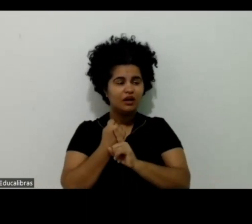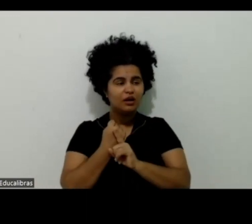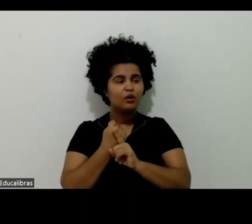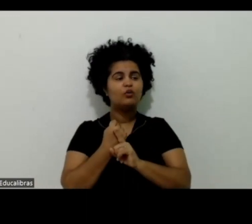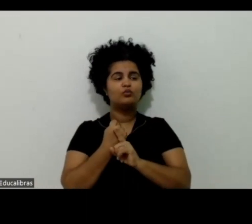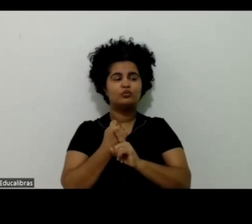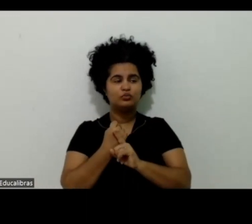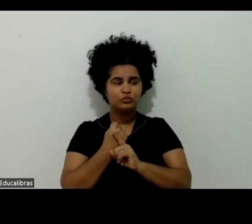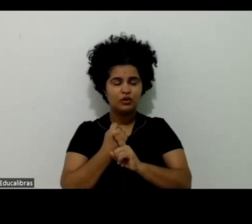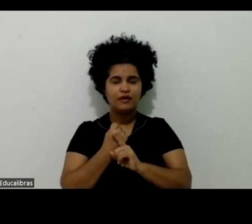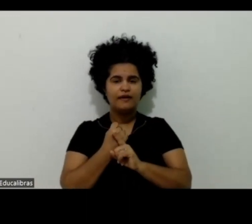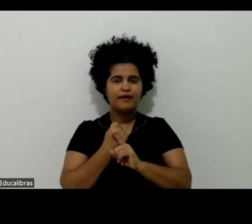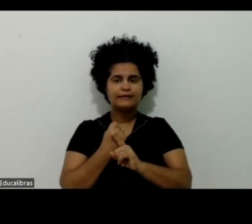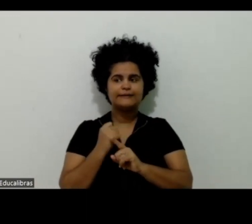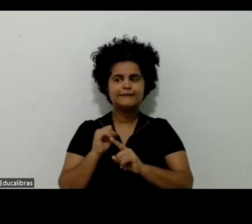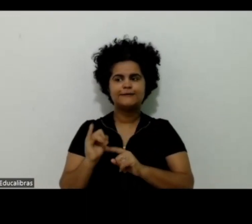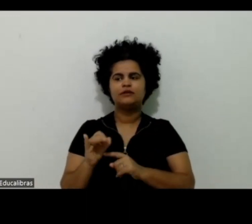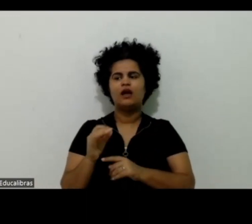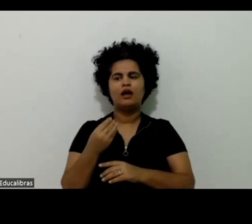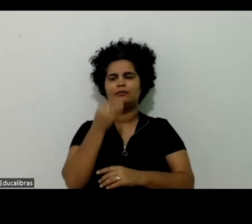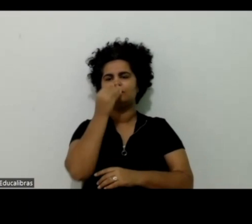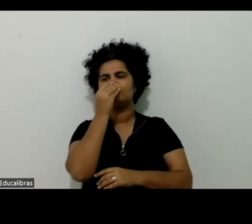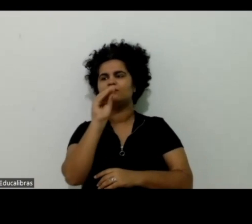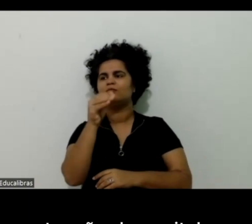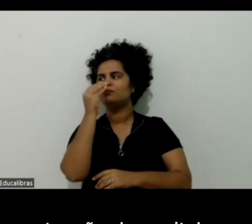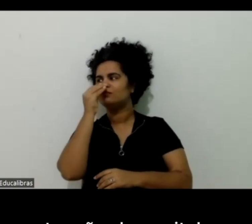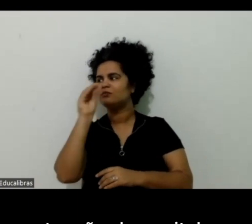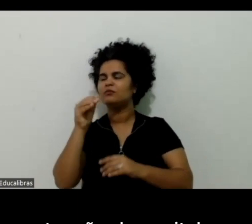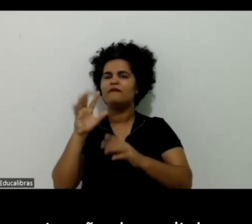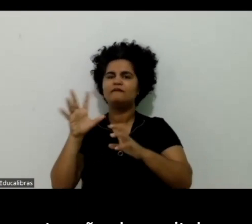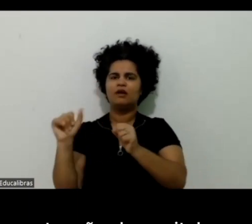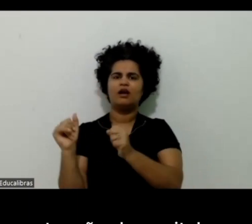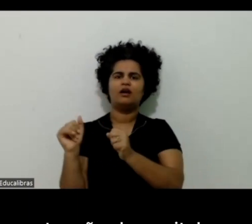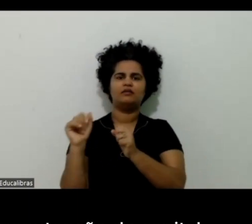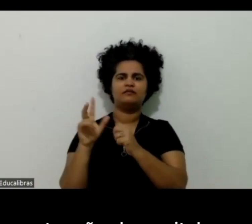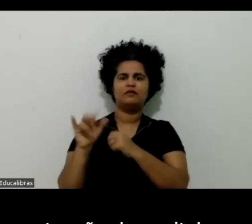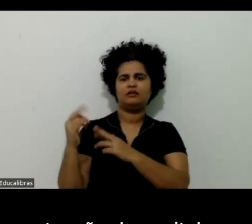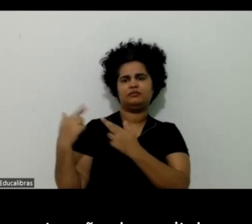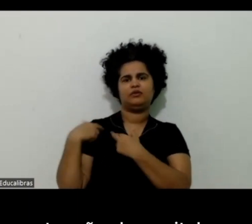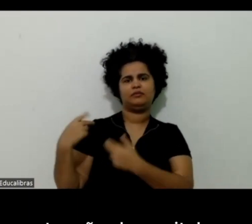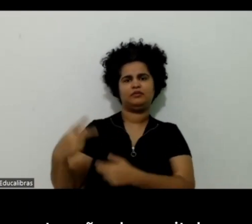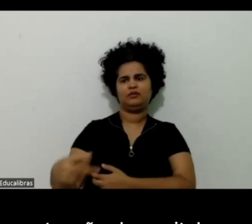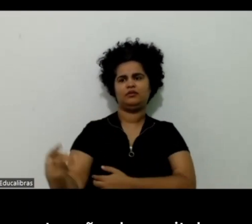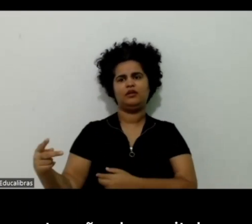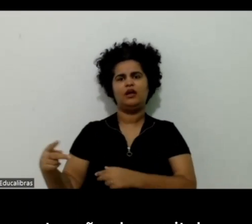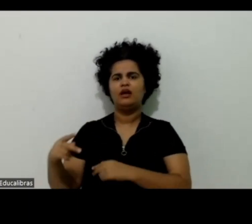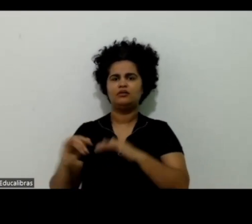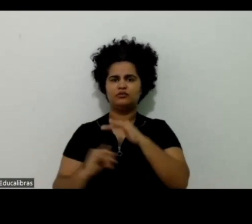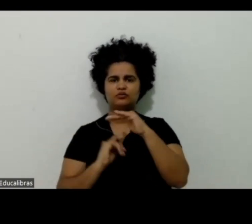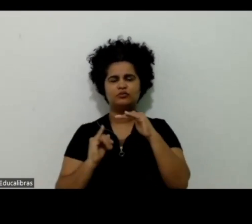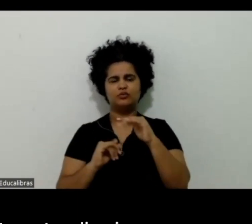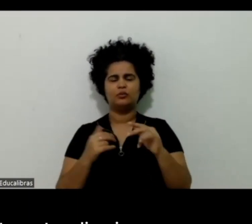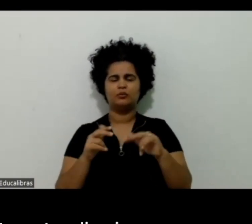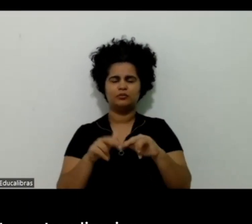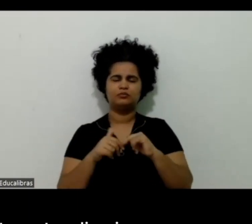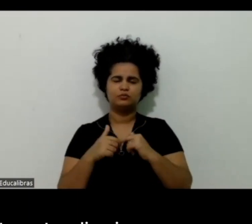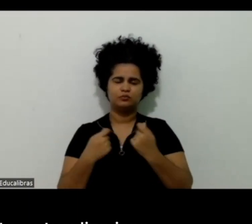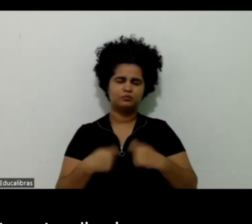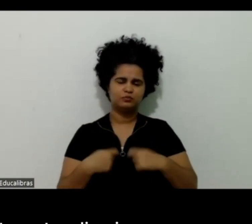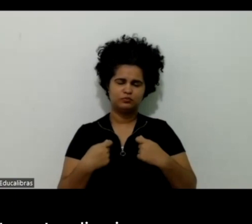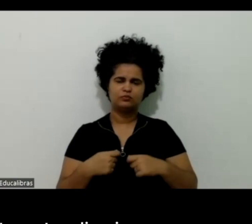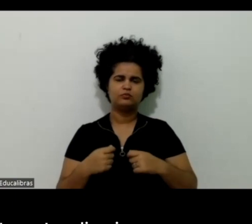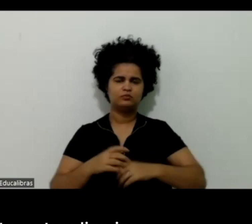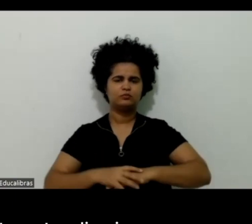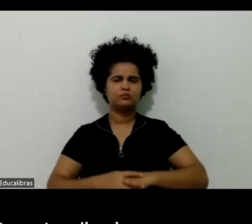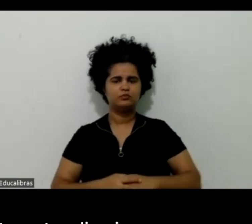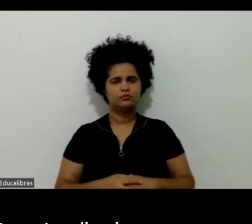racial dominante, que tem uma função estratégica também de manutenção do capital. E na medida em que